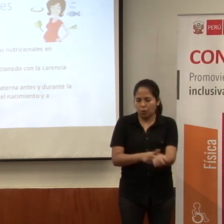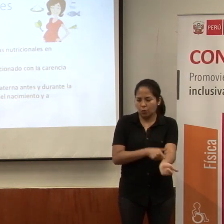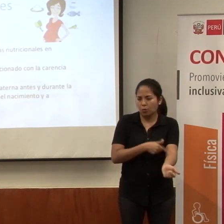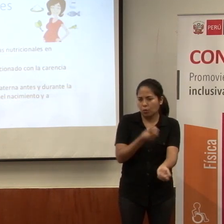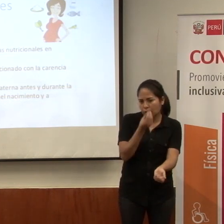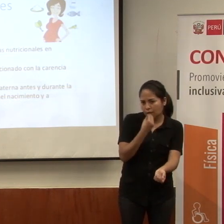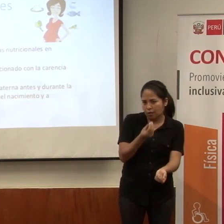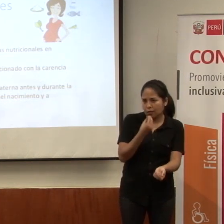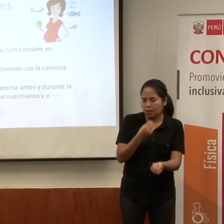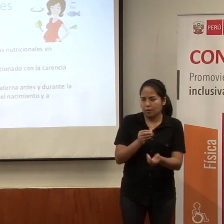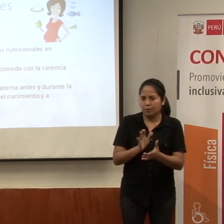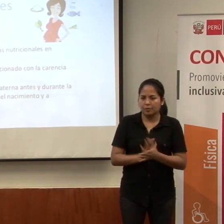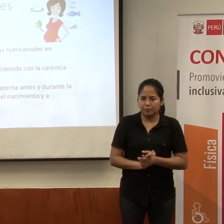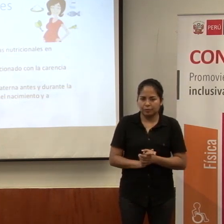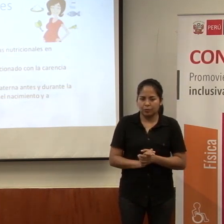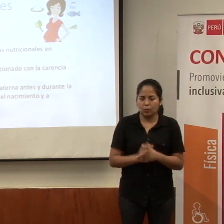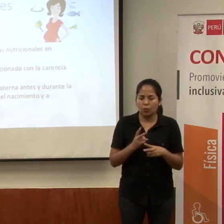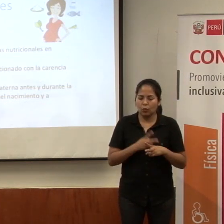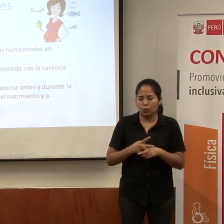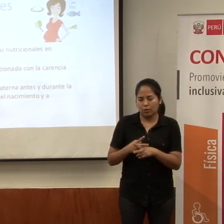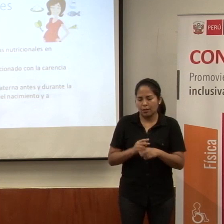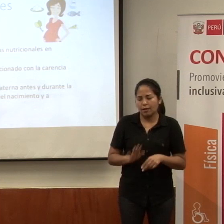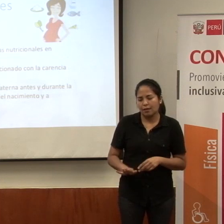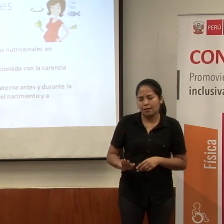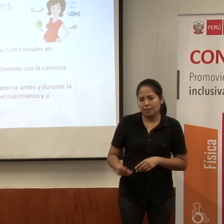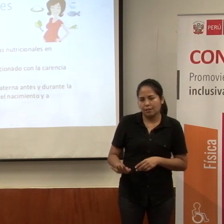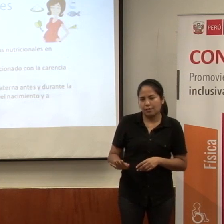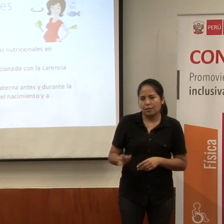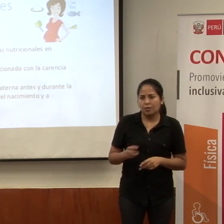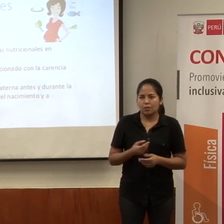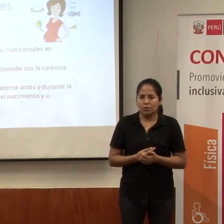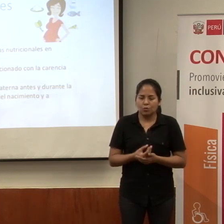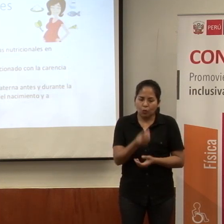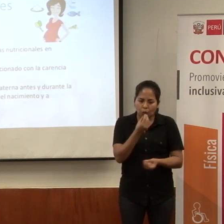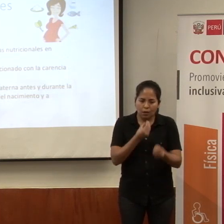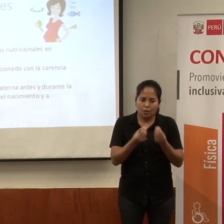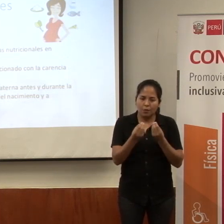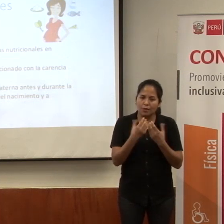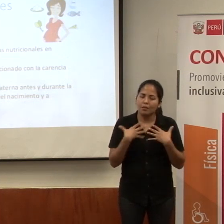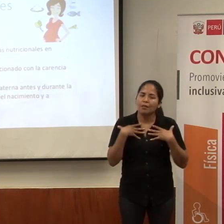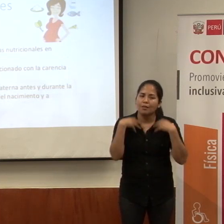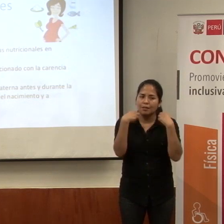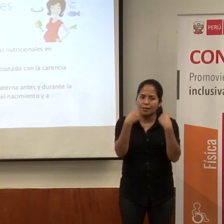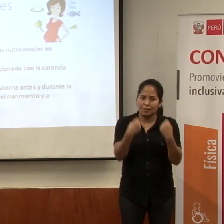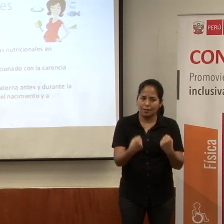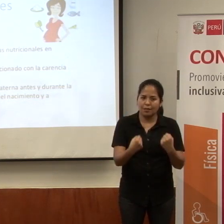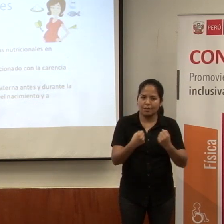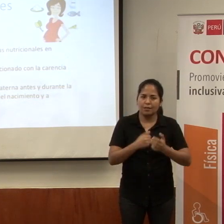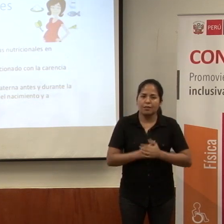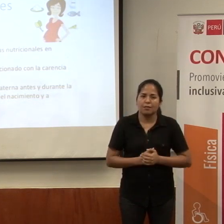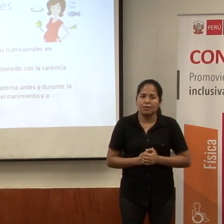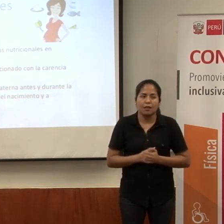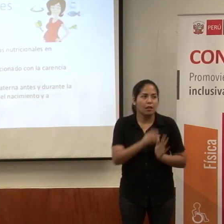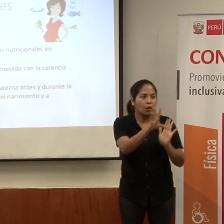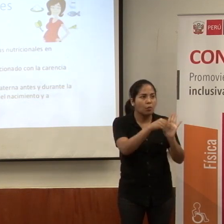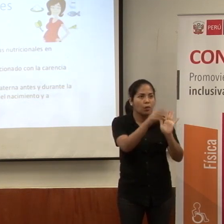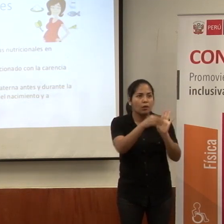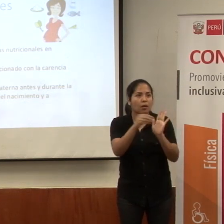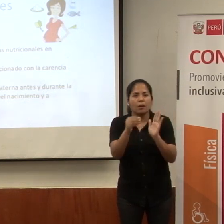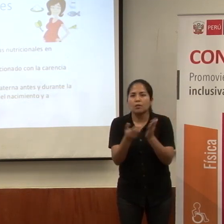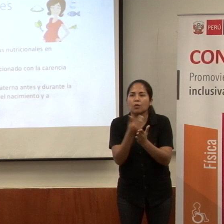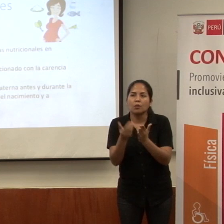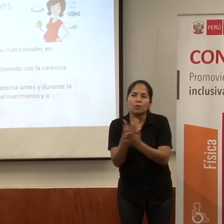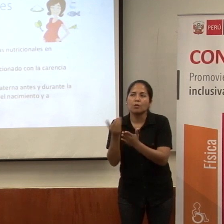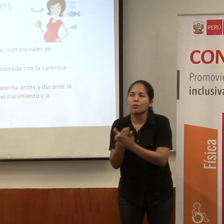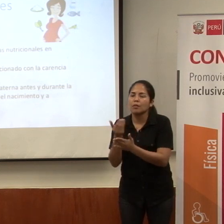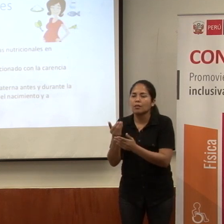¿no es cierto?, o niños con hipotiroidismo congénito. No perder esa perspectiva, por favor, producto de las modas. Y el otro tema